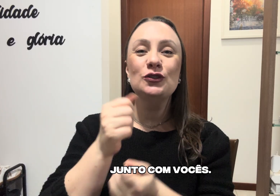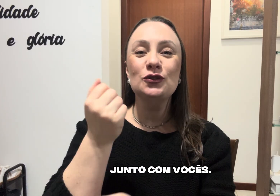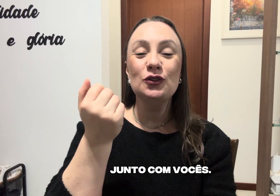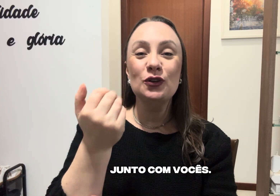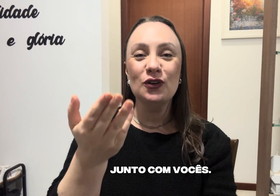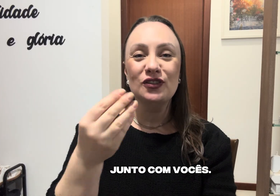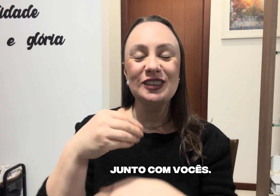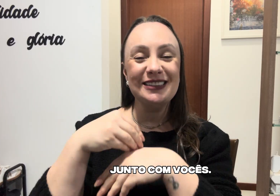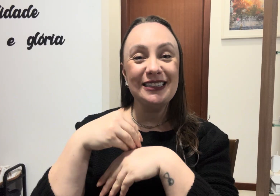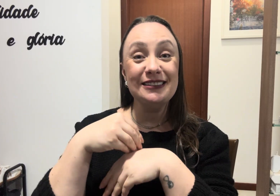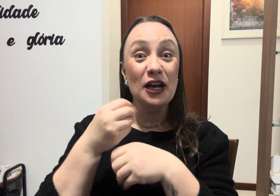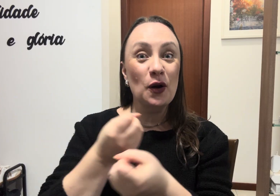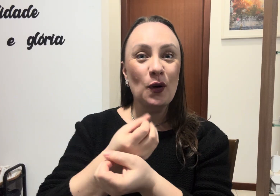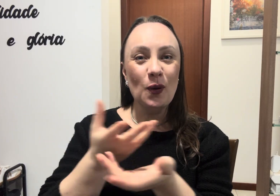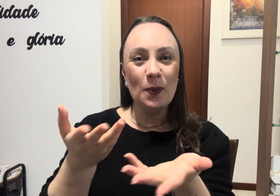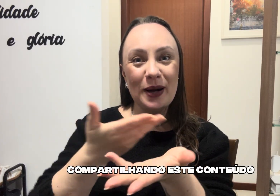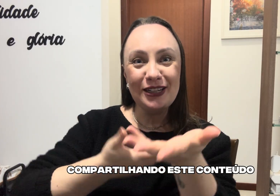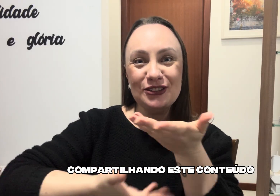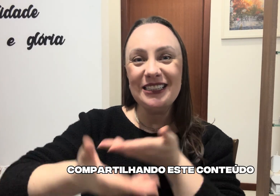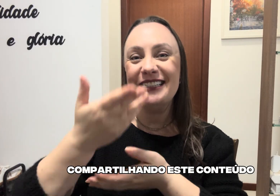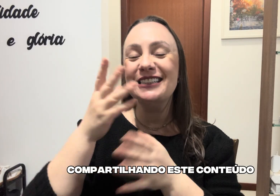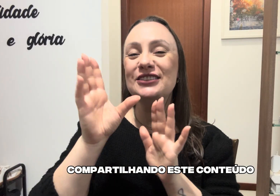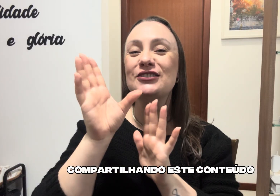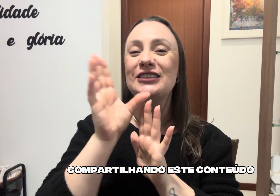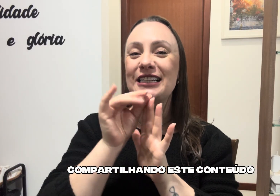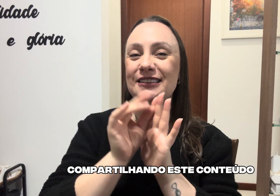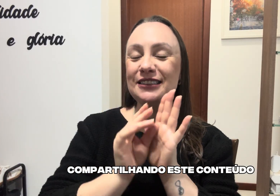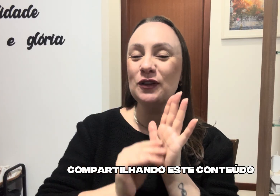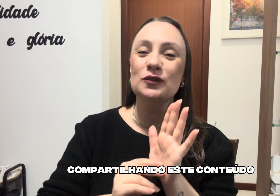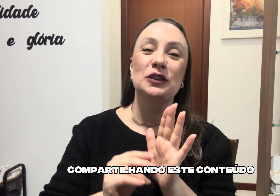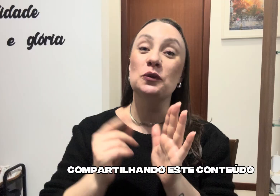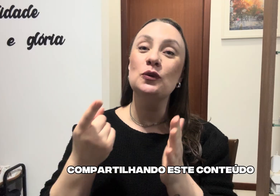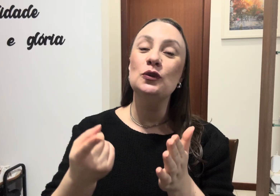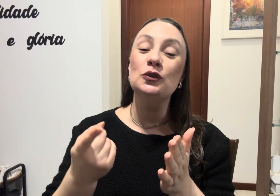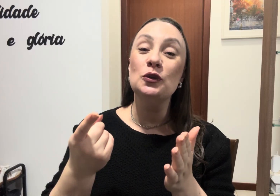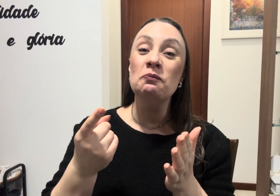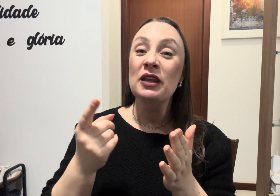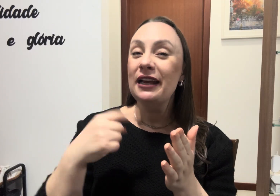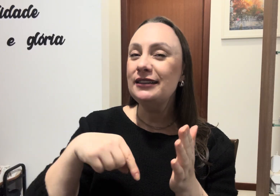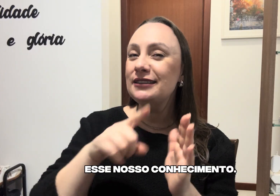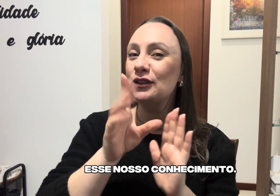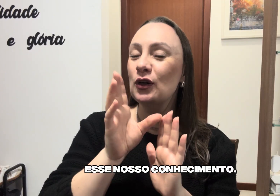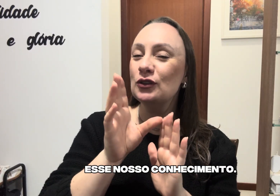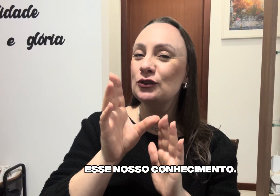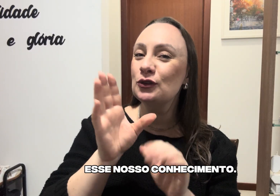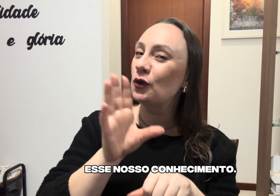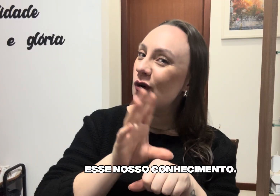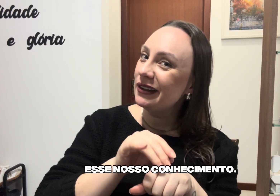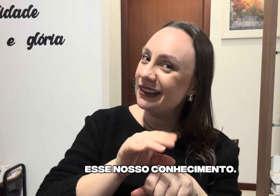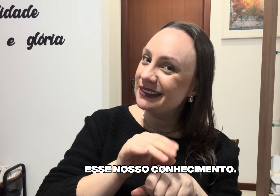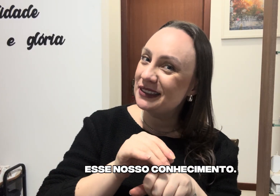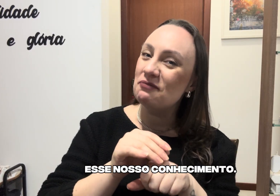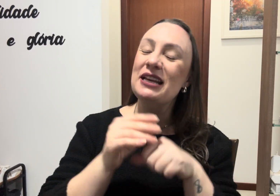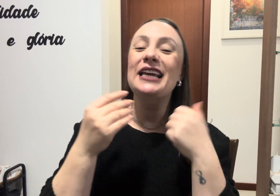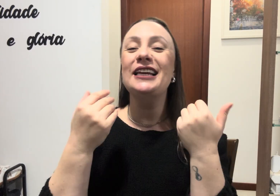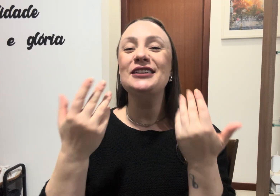junto com vocês, compartilhando esse conteúdo, esse nosso